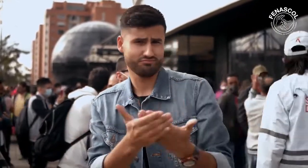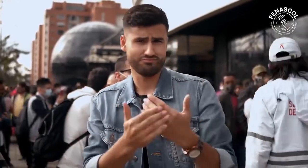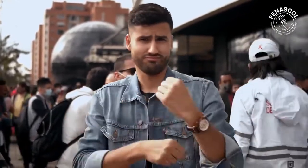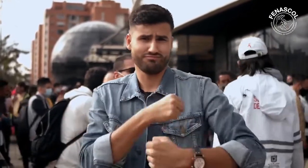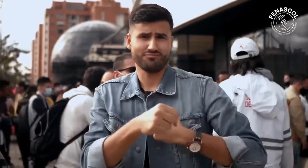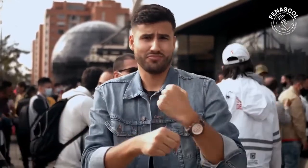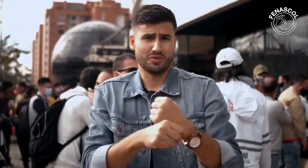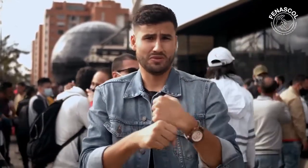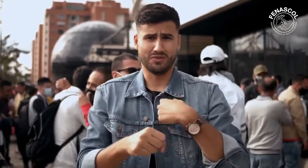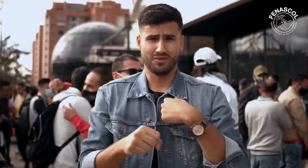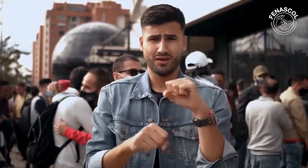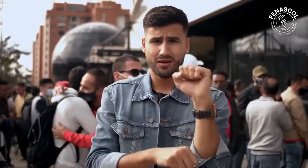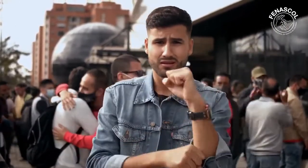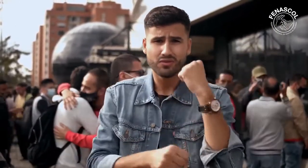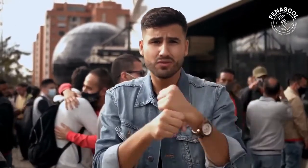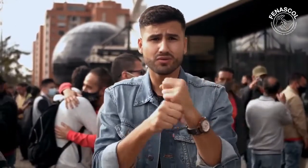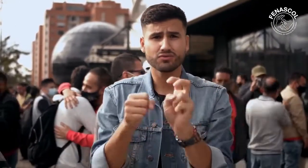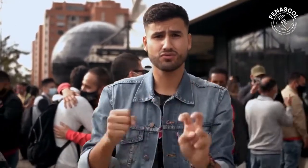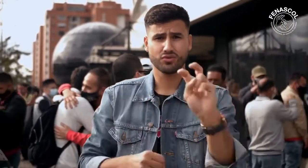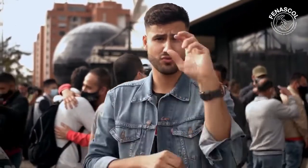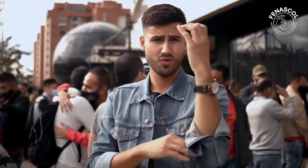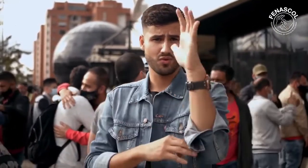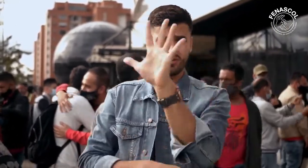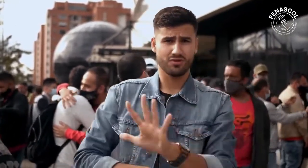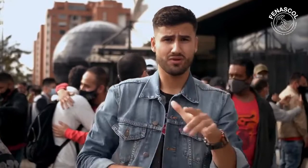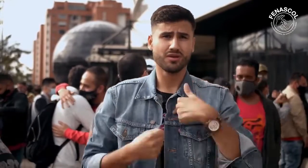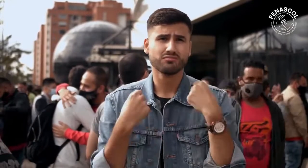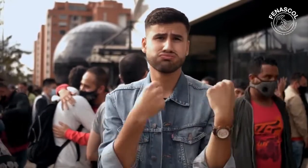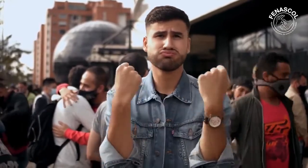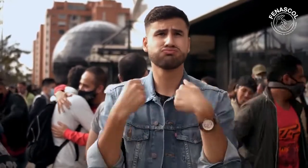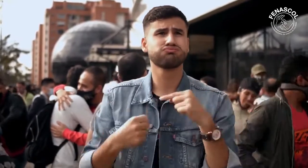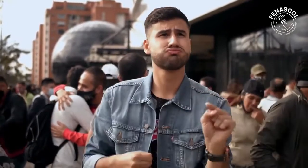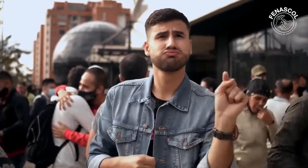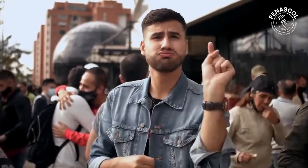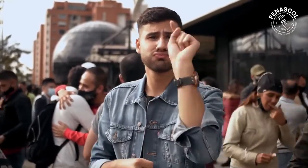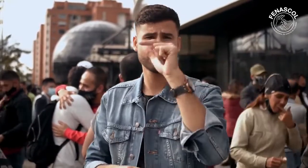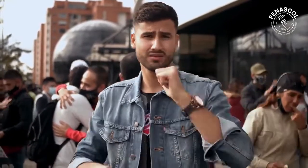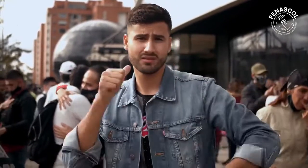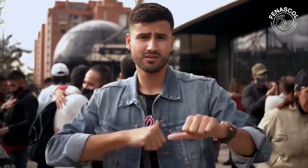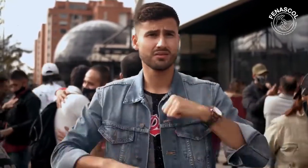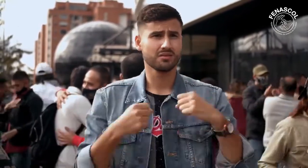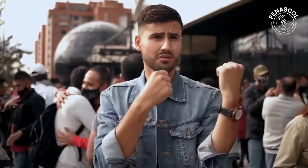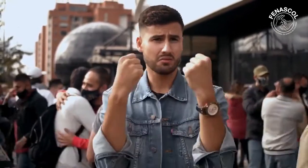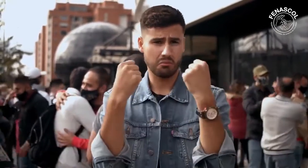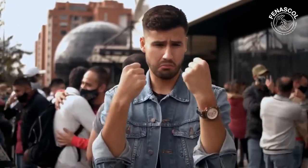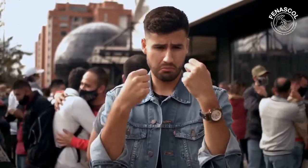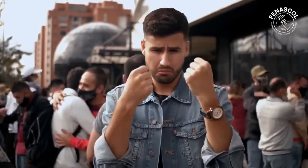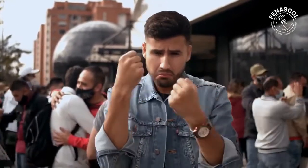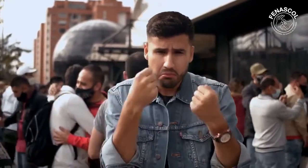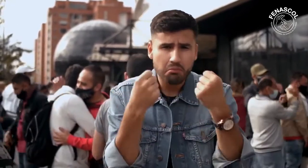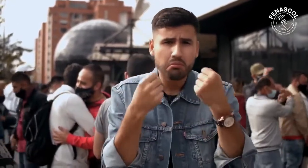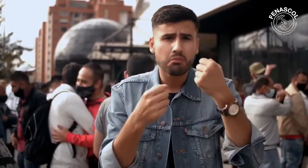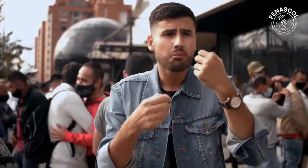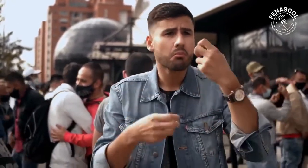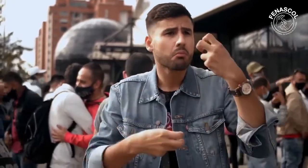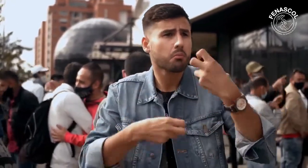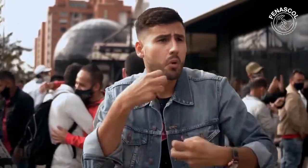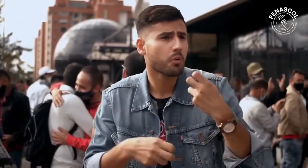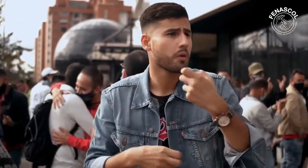años trabajando como conductor por toda Colombia, transportando y llevando diferentes elementos. Y en mi ejercicio de conducción no he tenido ningún problema